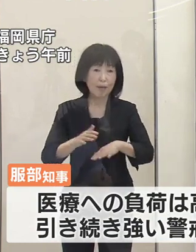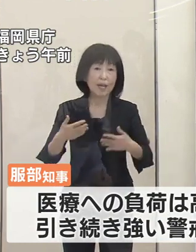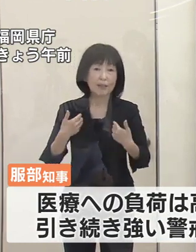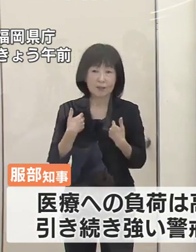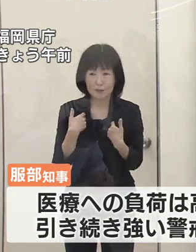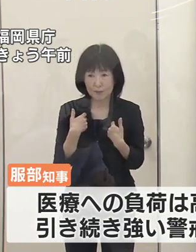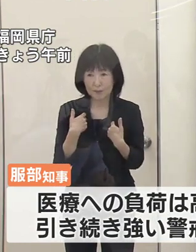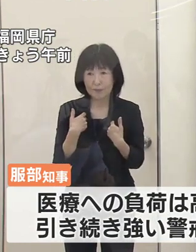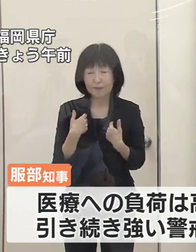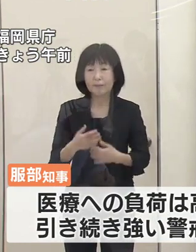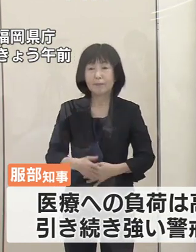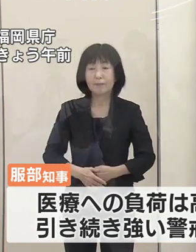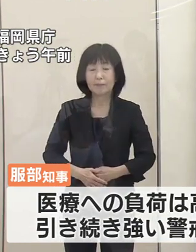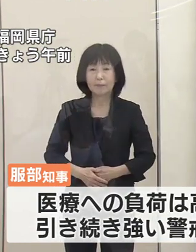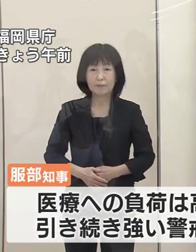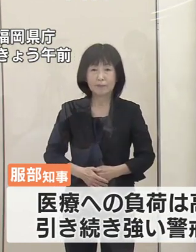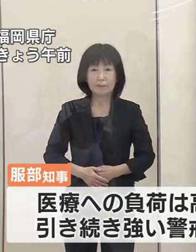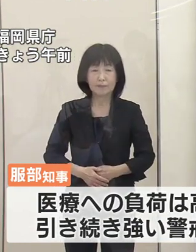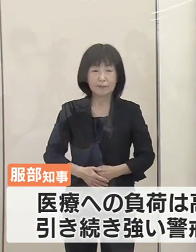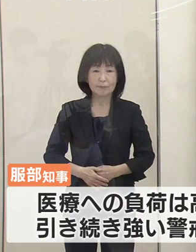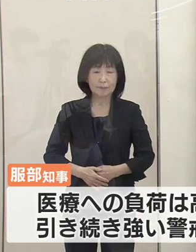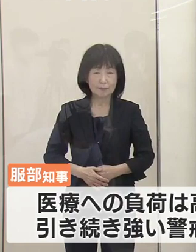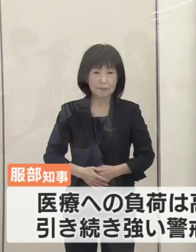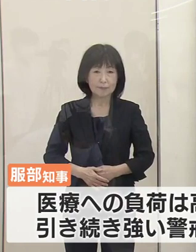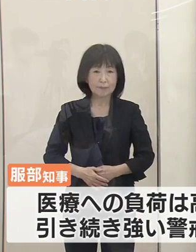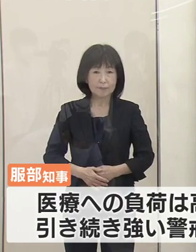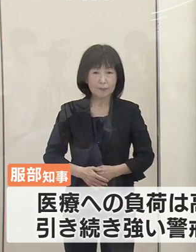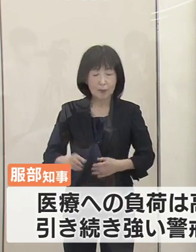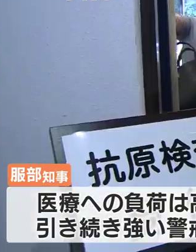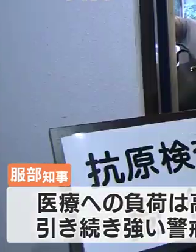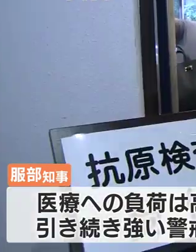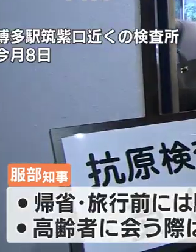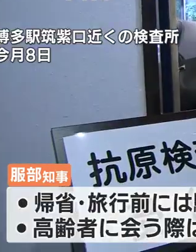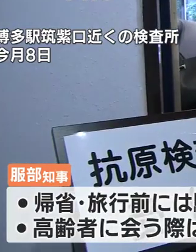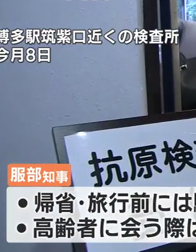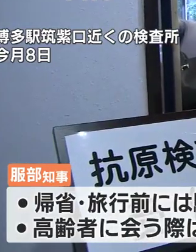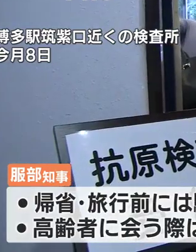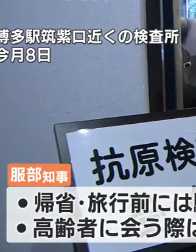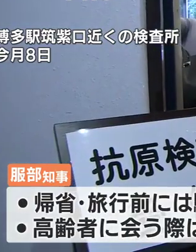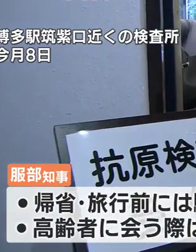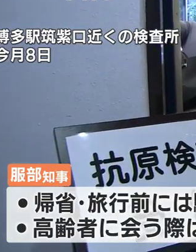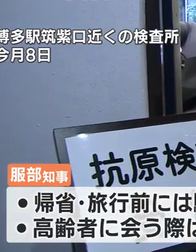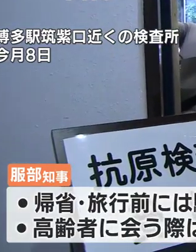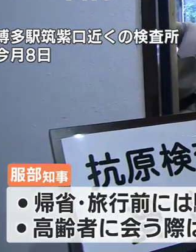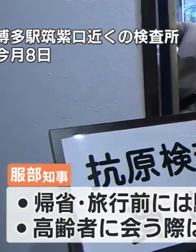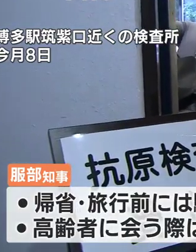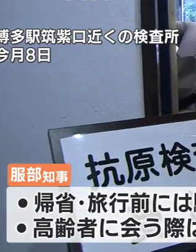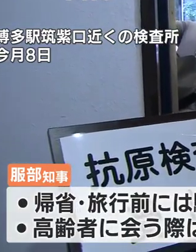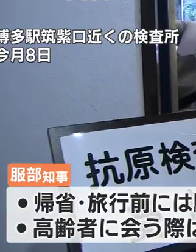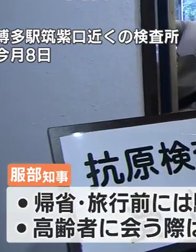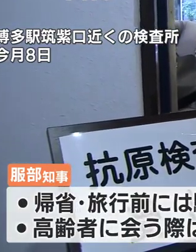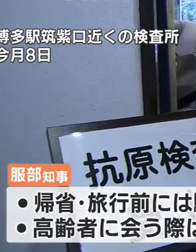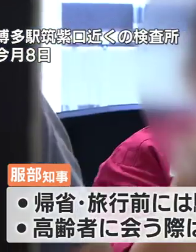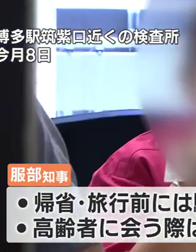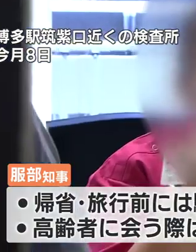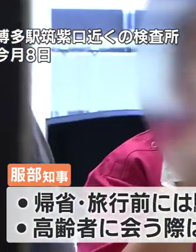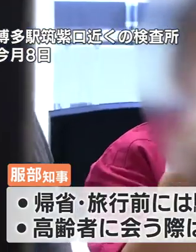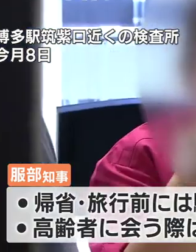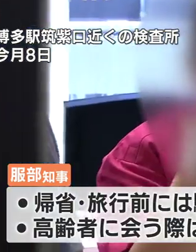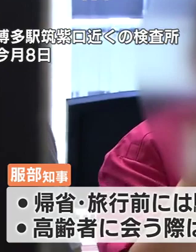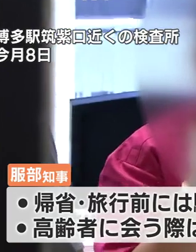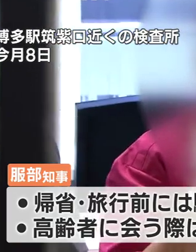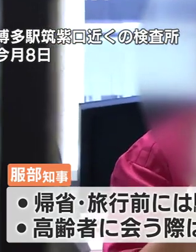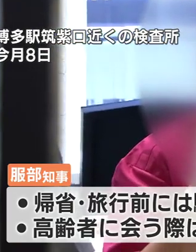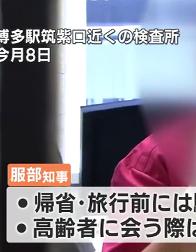持って頃な対応に当たるようをコメントしましたその上で帰省や旅行の際は無料検査を活用し